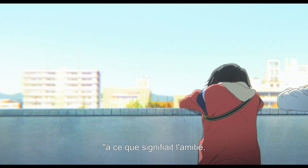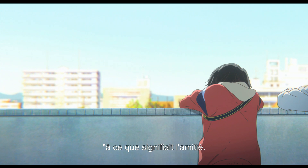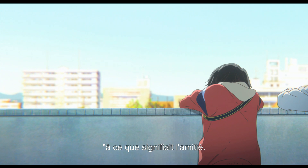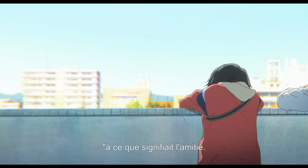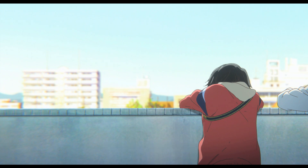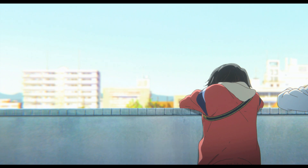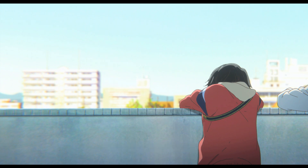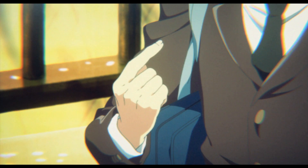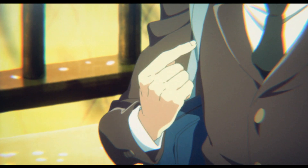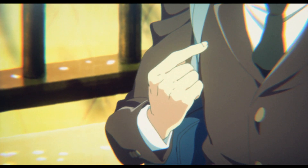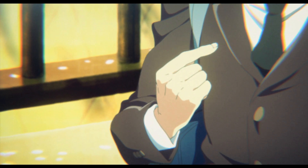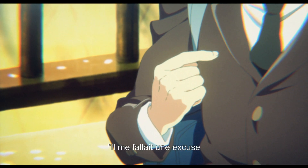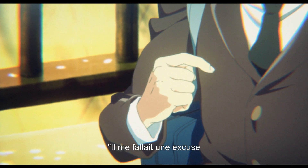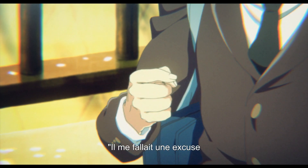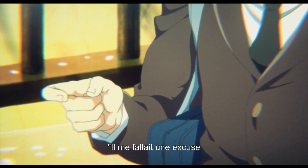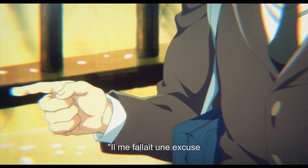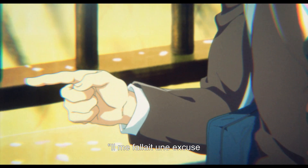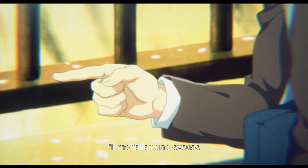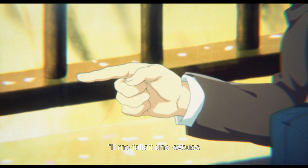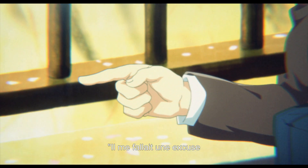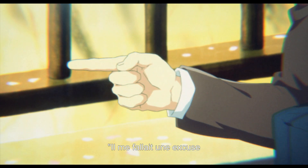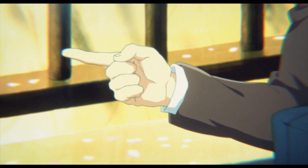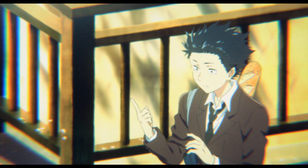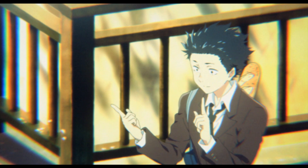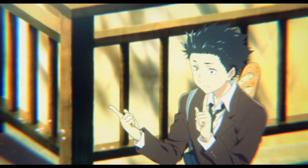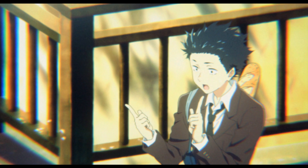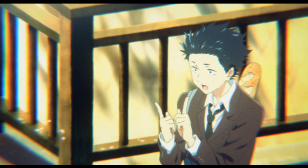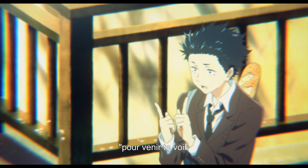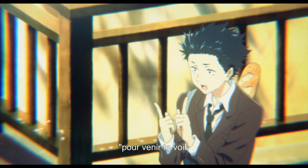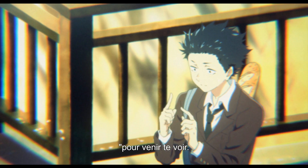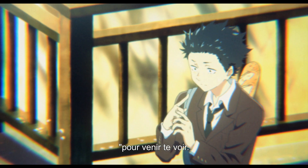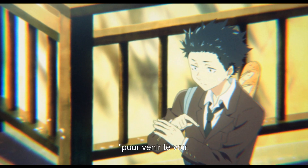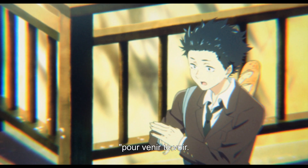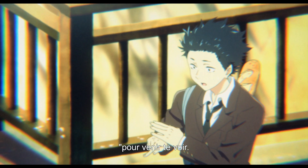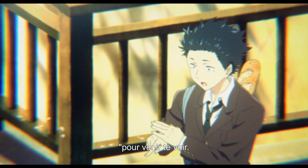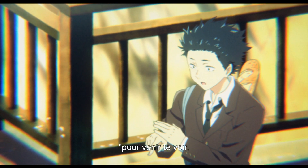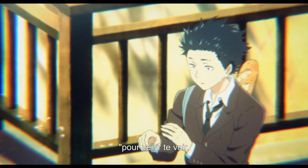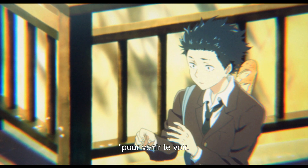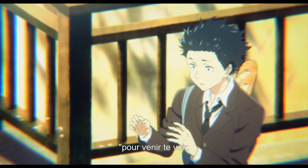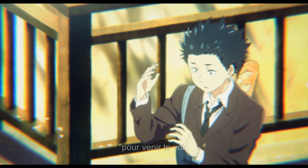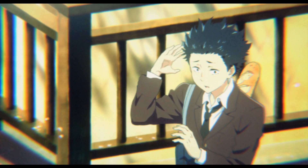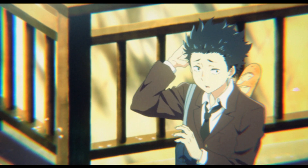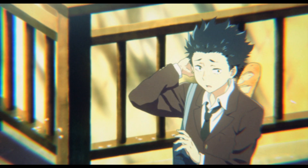た。僕が君に会う理由